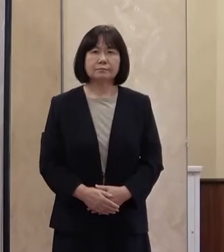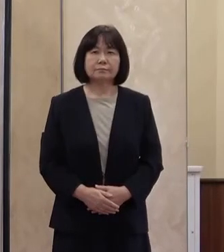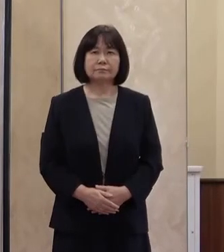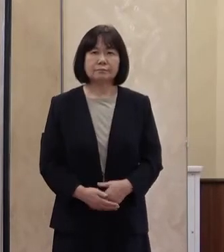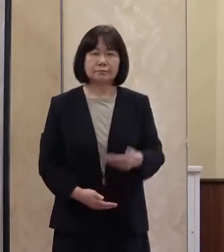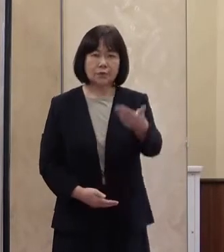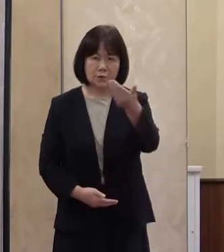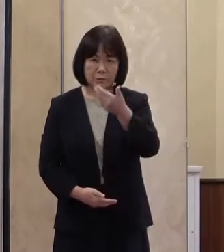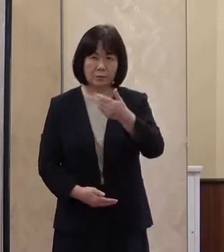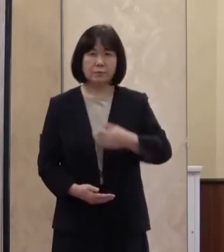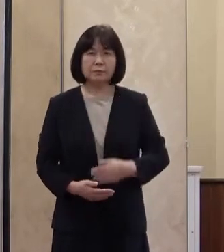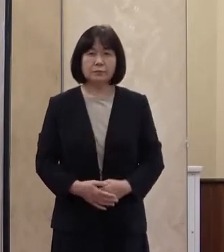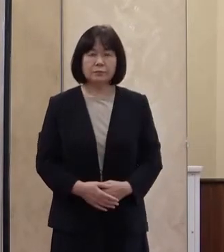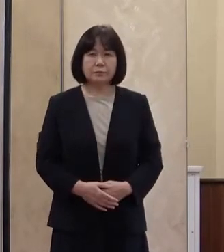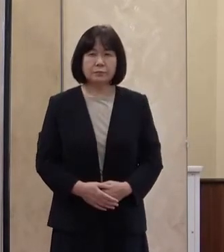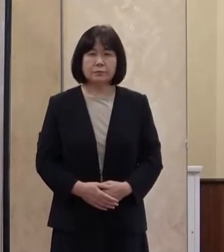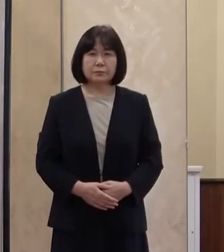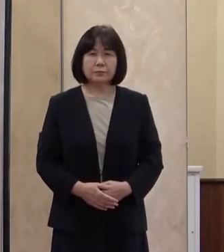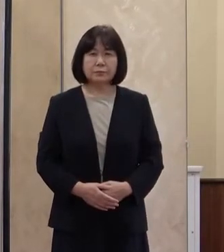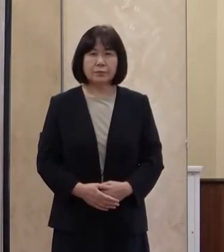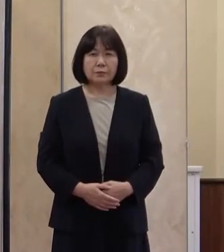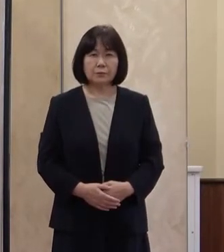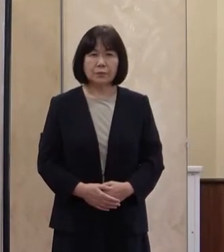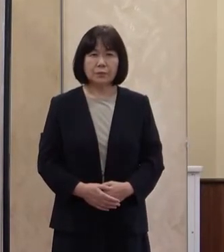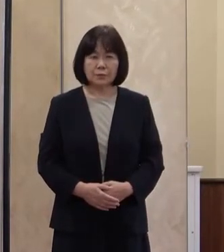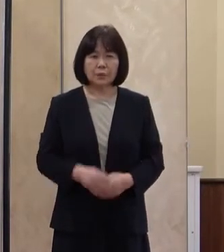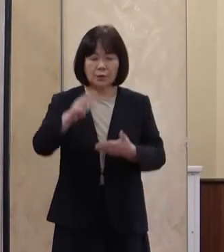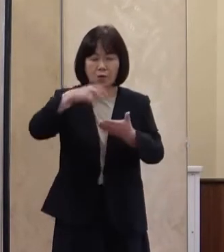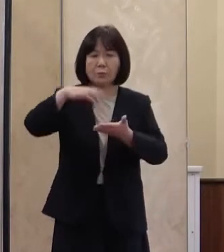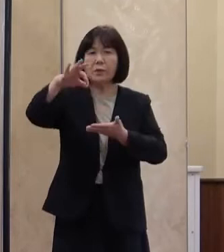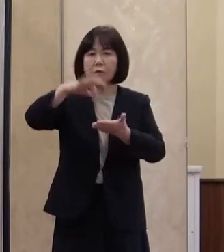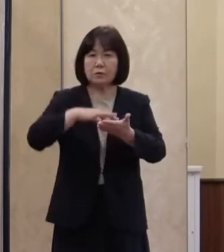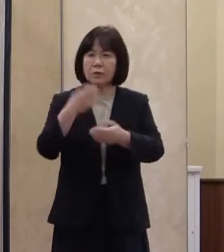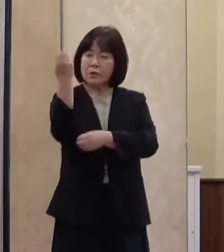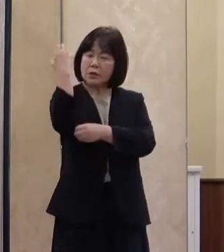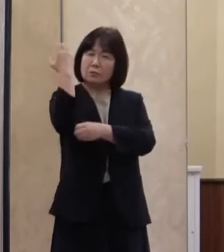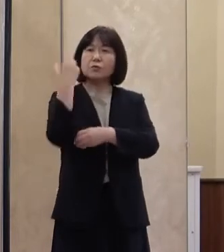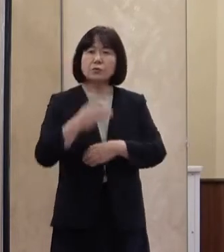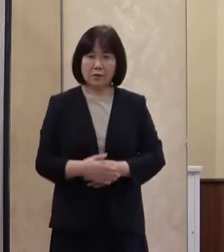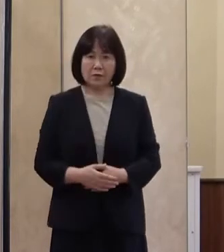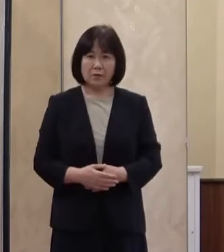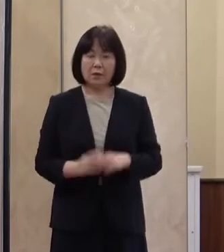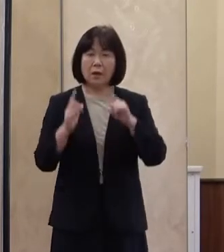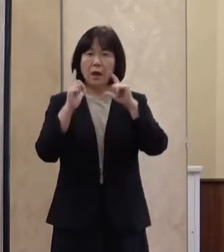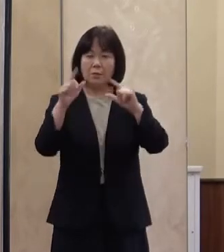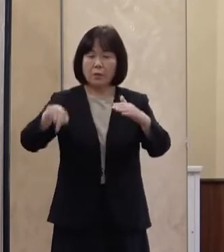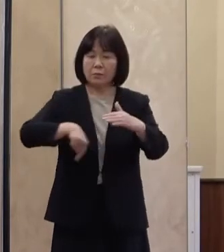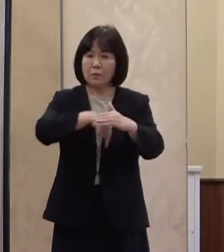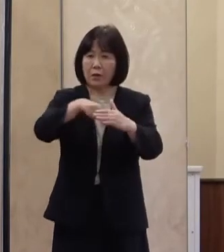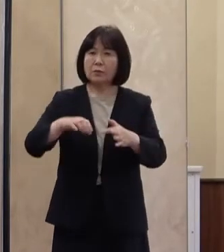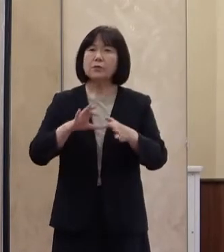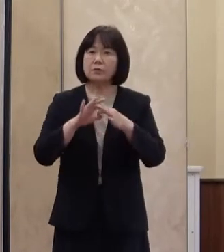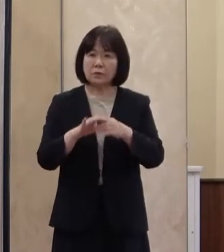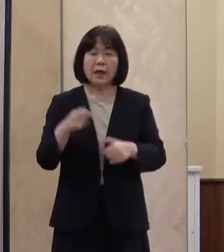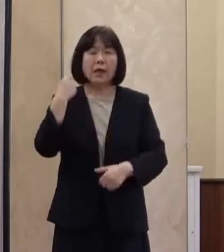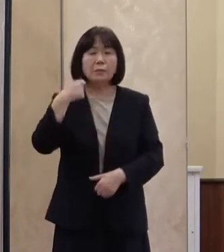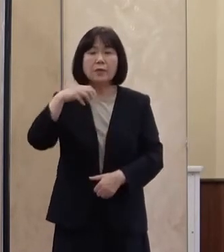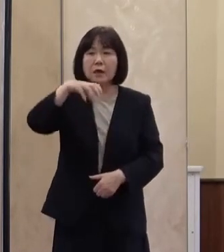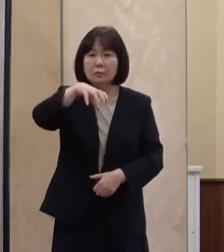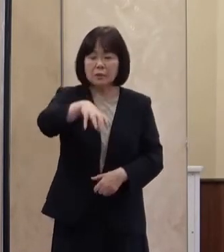すいません、すいません、読売新聞の太田です。それで発表事項なんですけども、南の